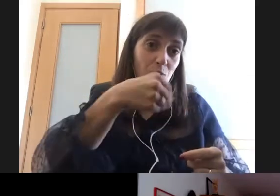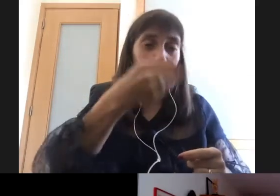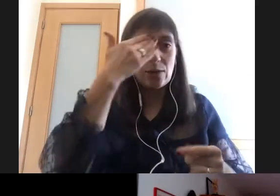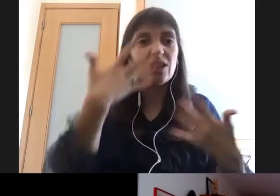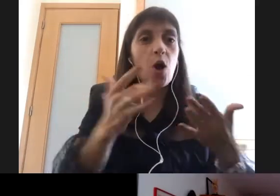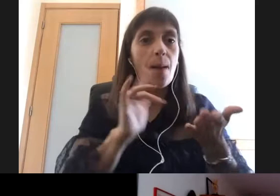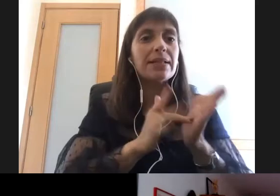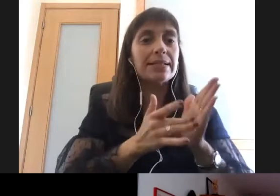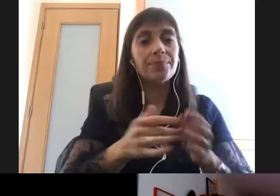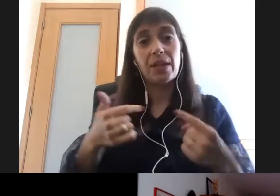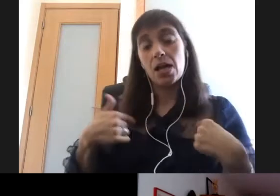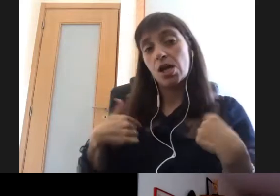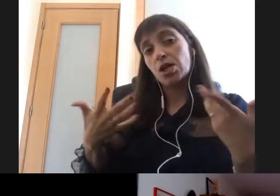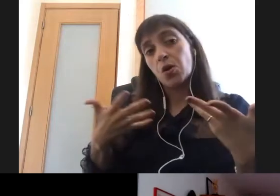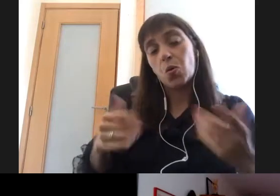Eu...